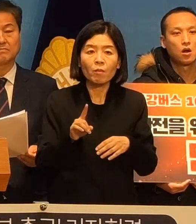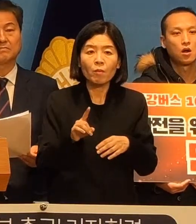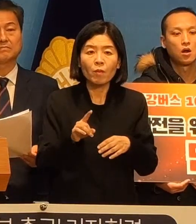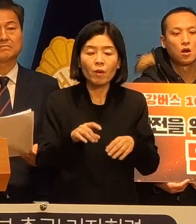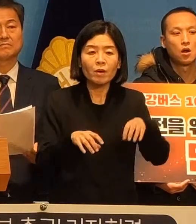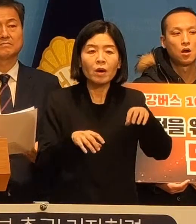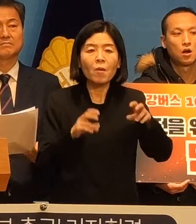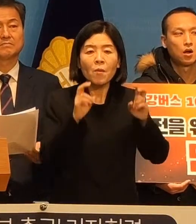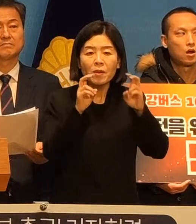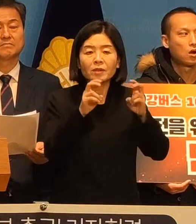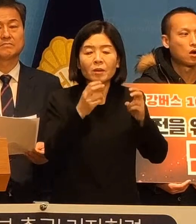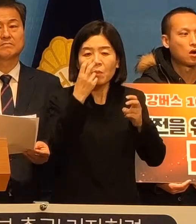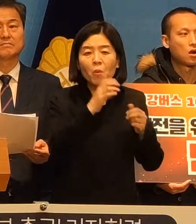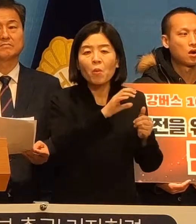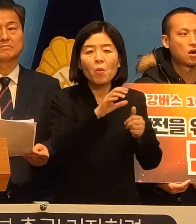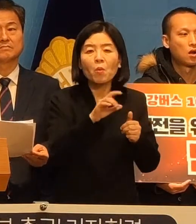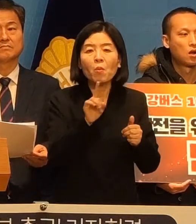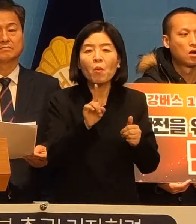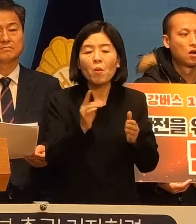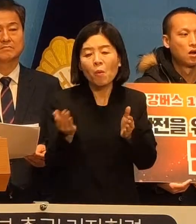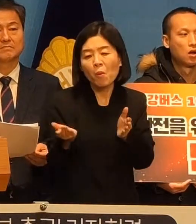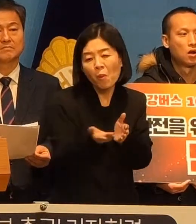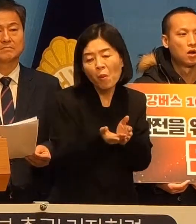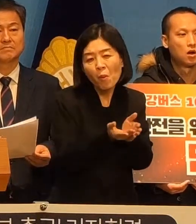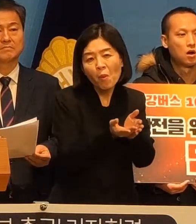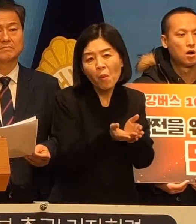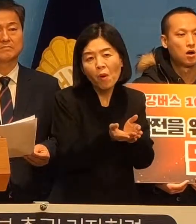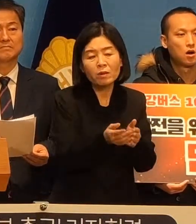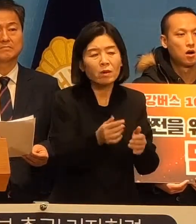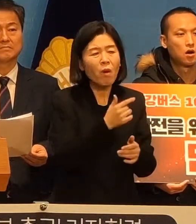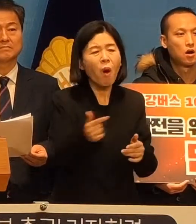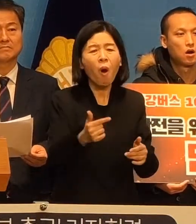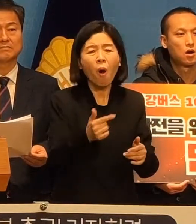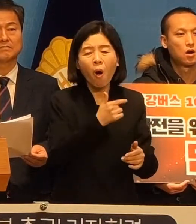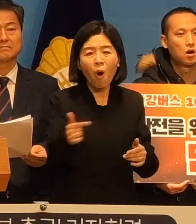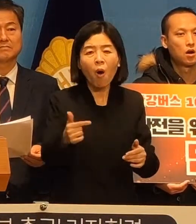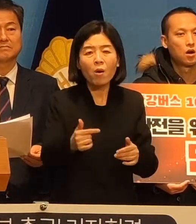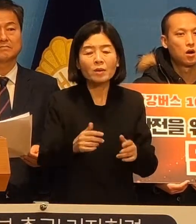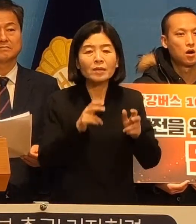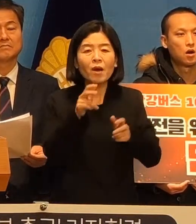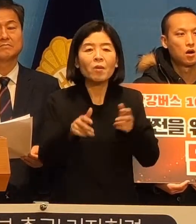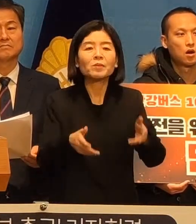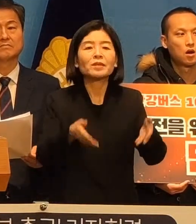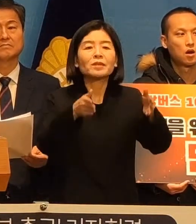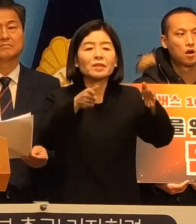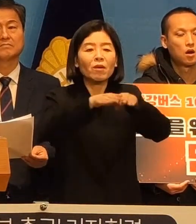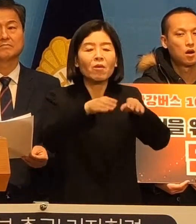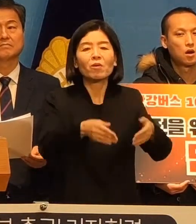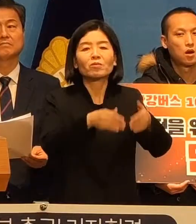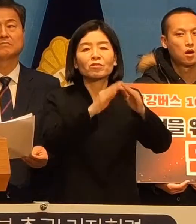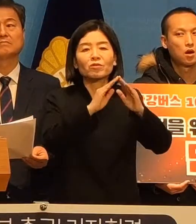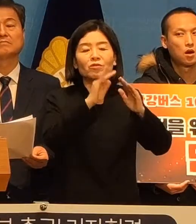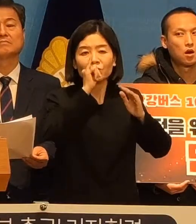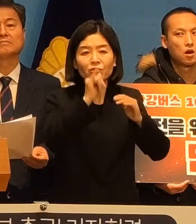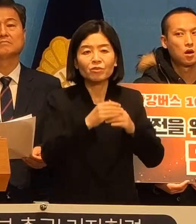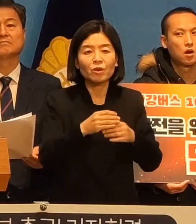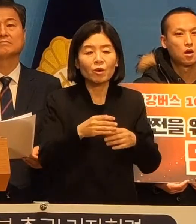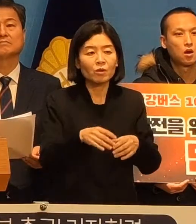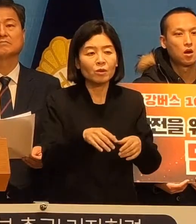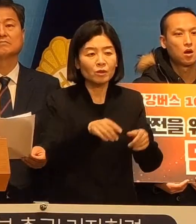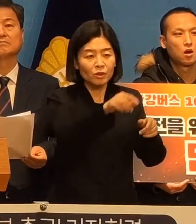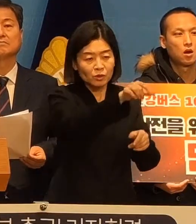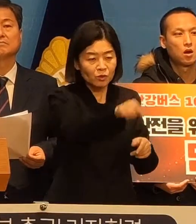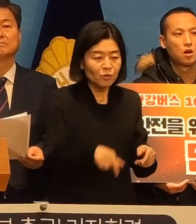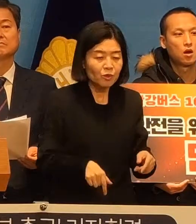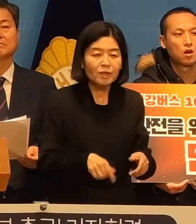보존한다는 논리로 선착장이 지나치게 크게 지어져 있고요. 대부분 상업시설로 채워져 있습니다. 그리고 대부분 수의계약 방식으로 그